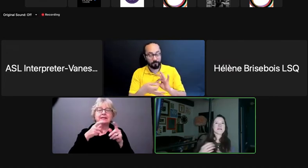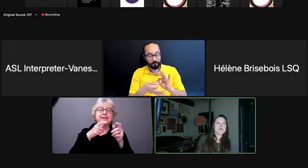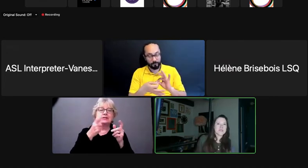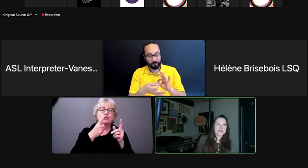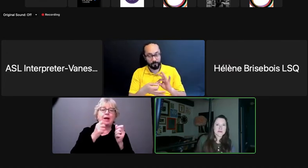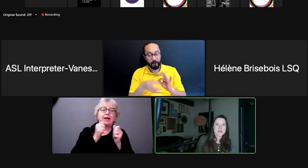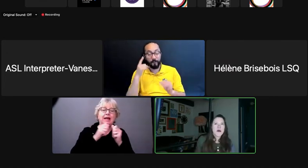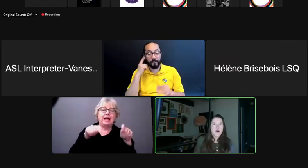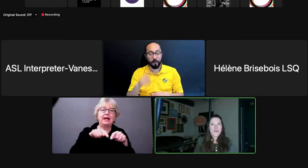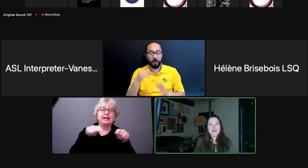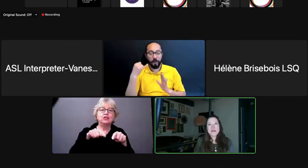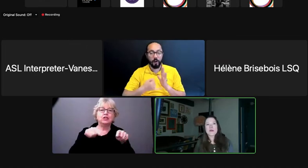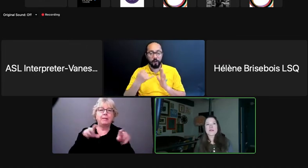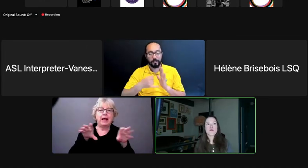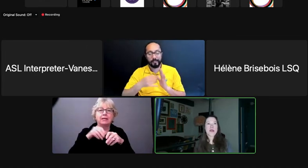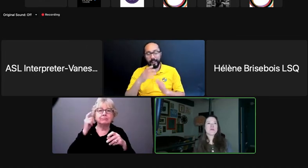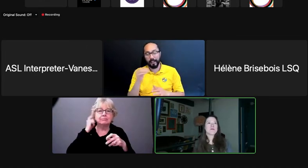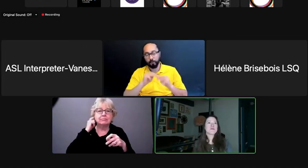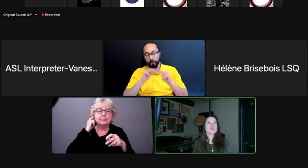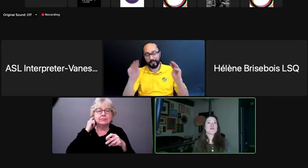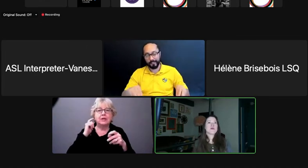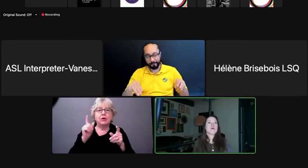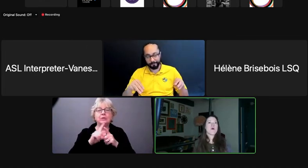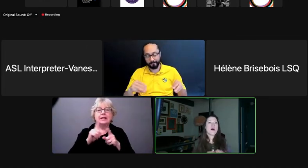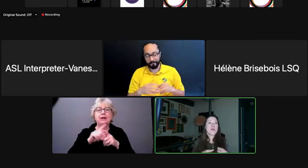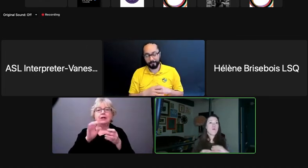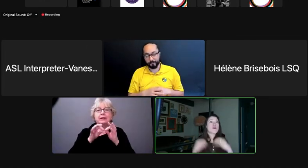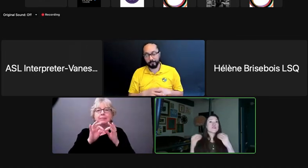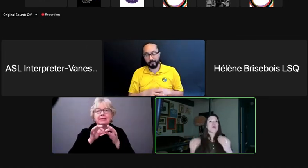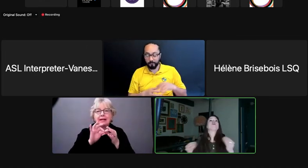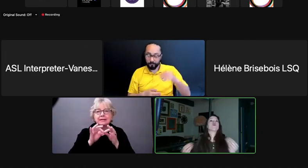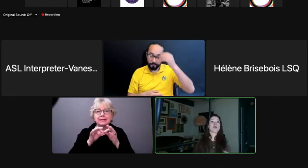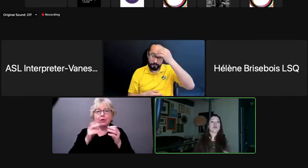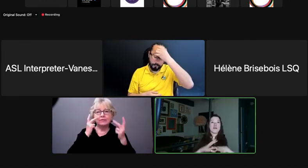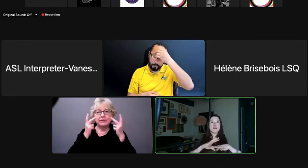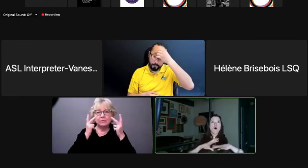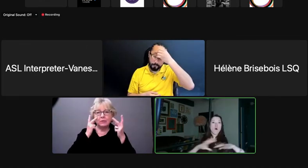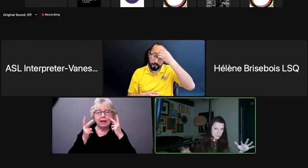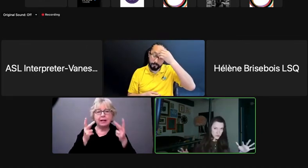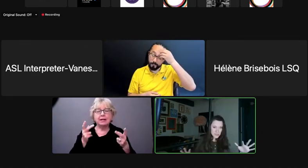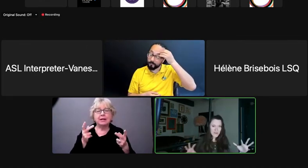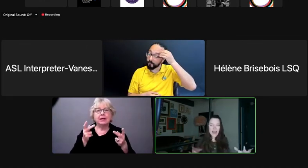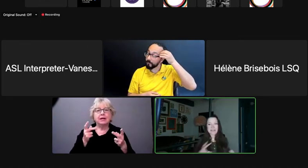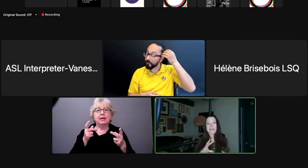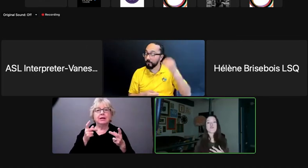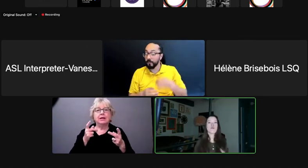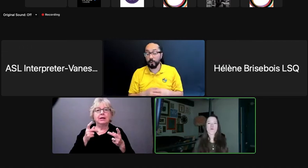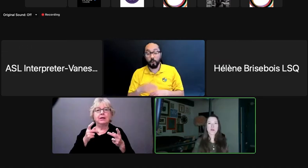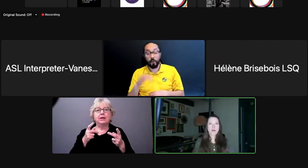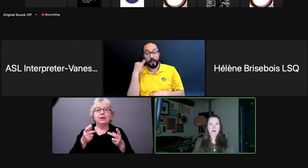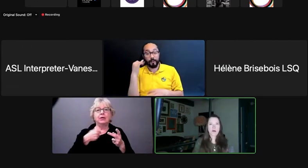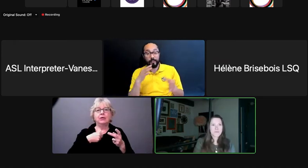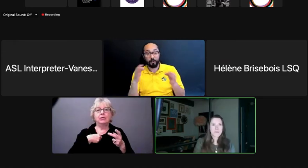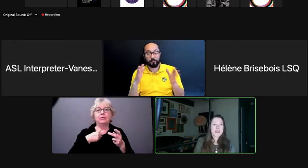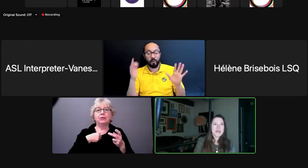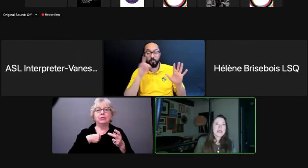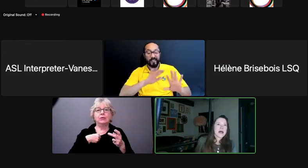et puis il y a des traductions visuelles de l'interprétation visuelle mais nous nous sommes